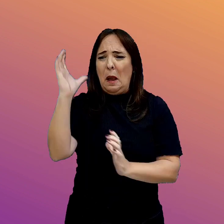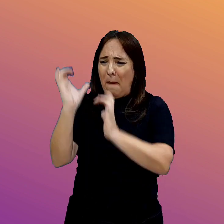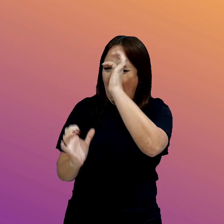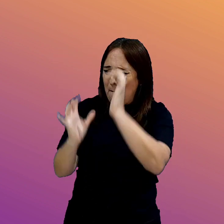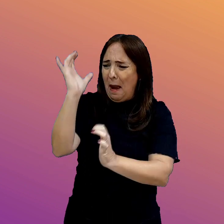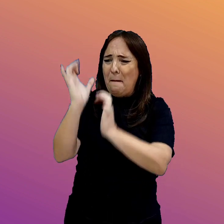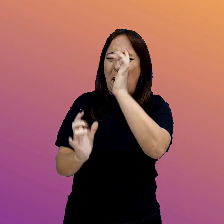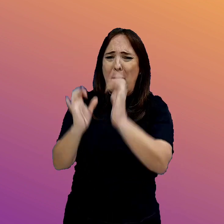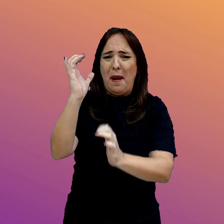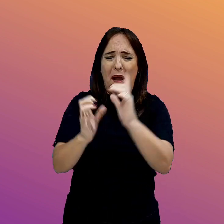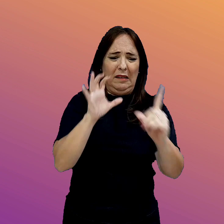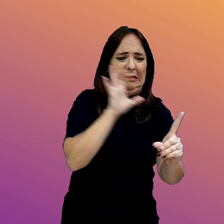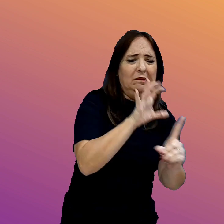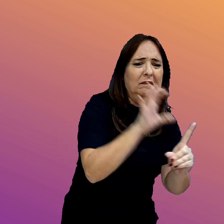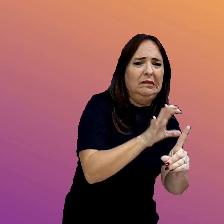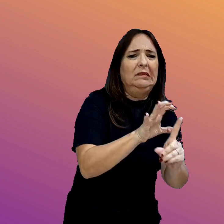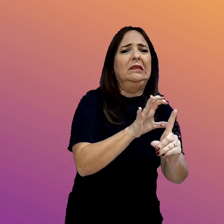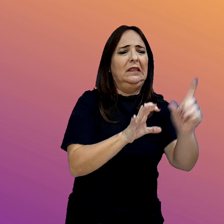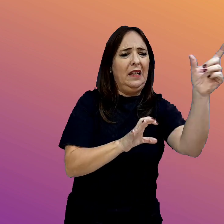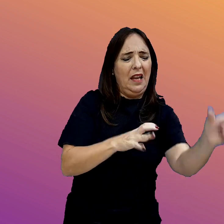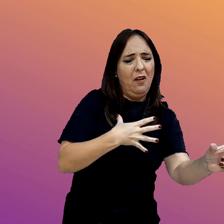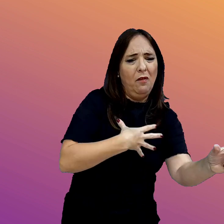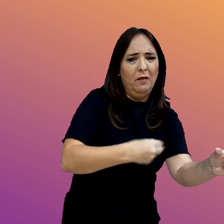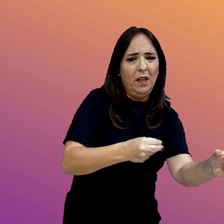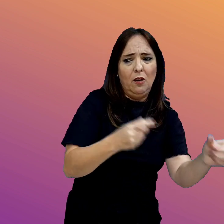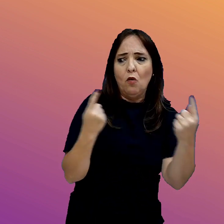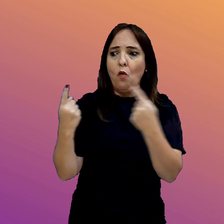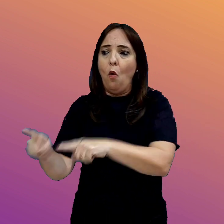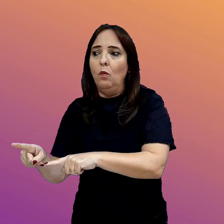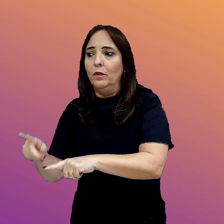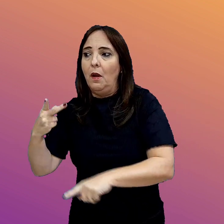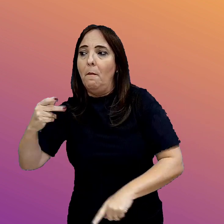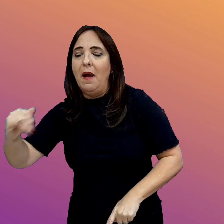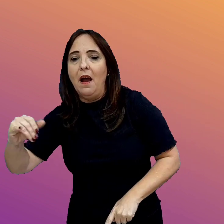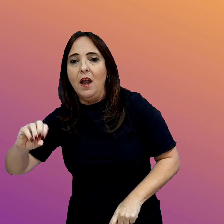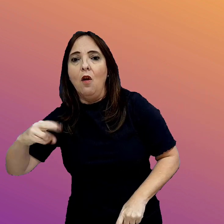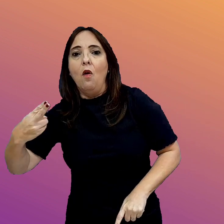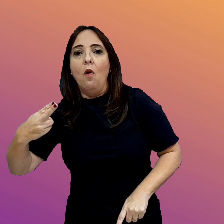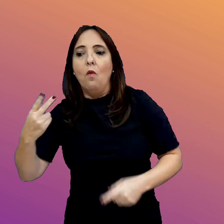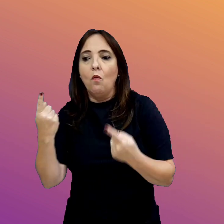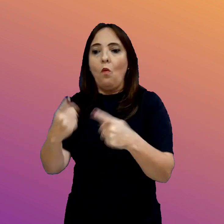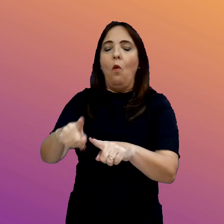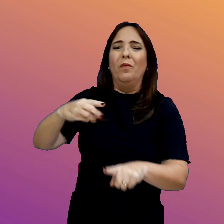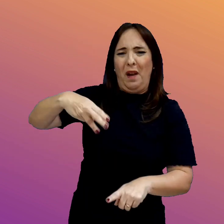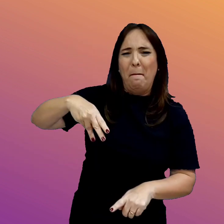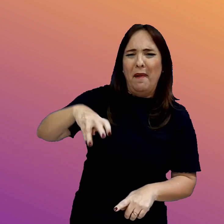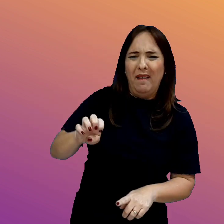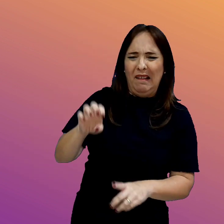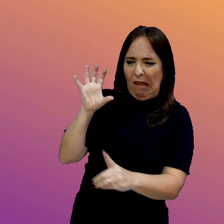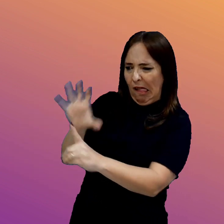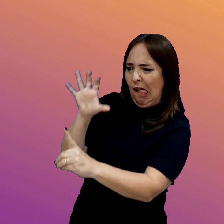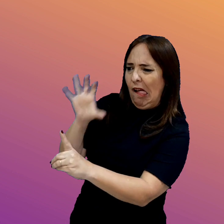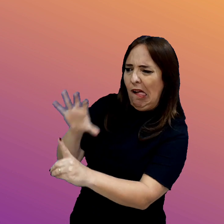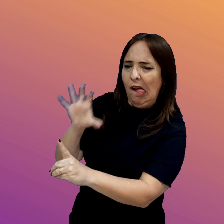da mãe, mesmo ausente na casa, tem que ser preservada. É um apelo que eu faço àqueles que nos ouvem nesse momento.